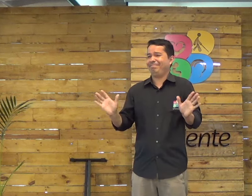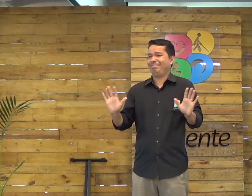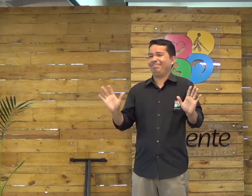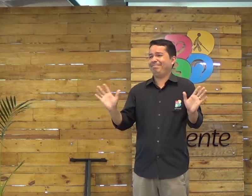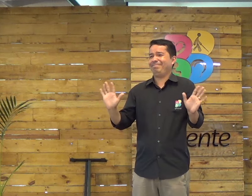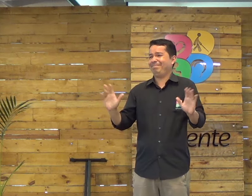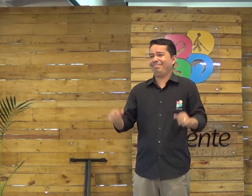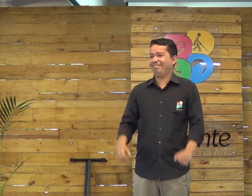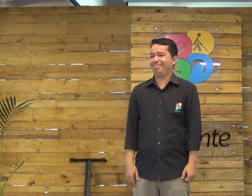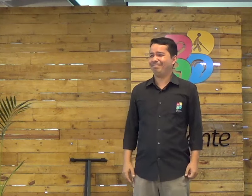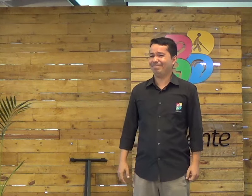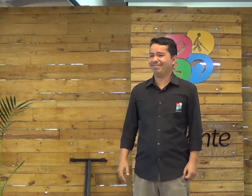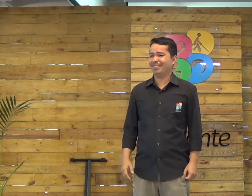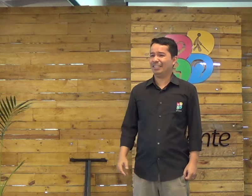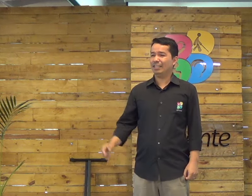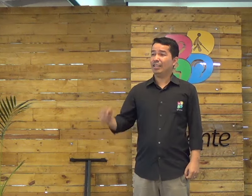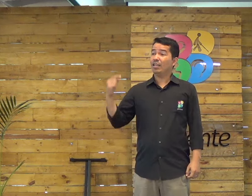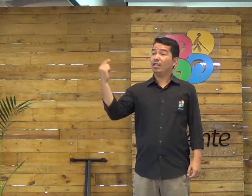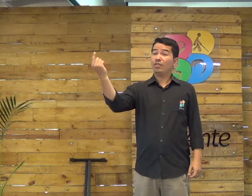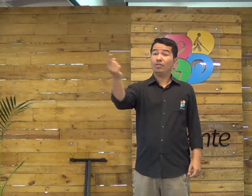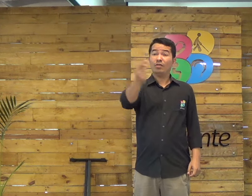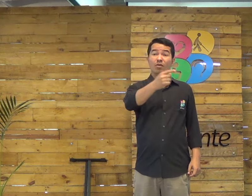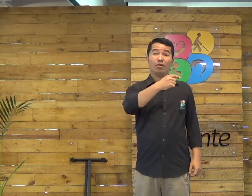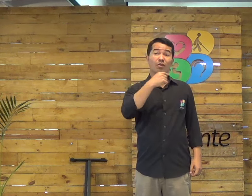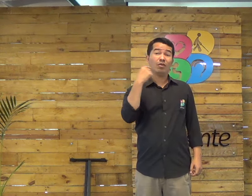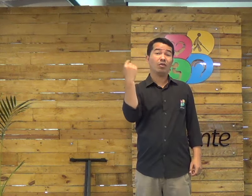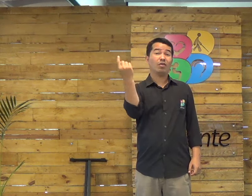Ah, por favor, né?